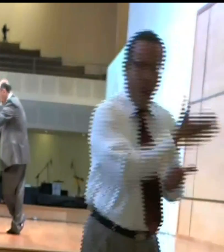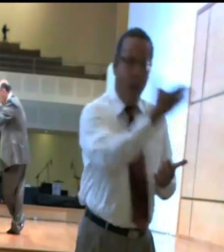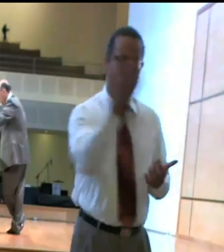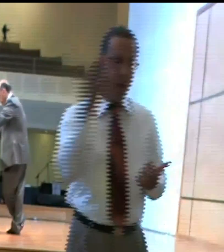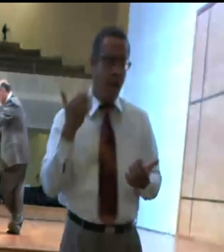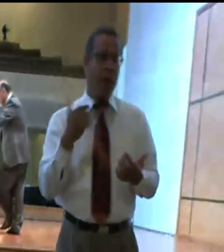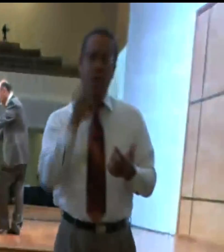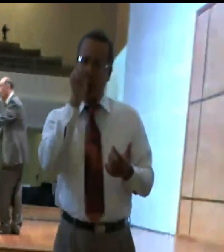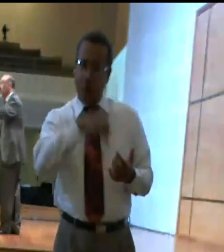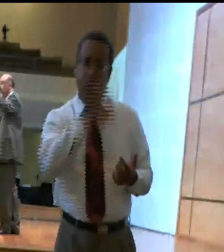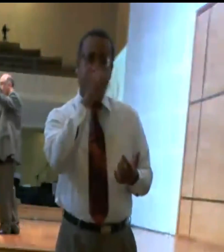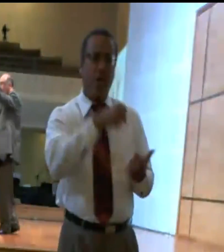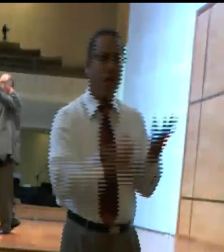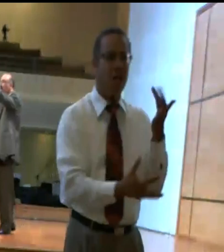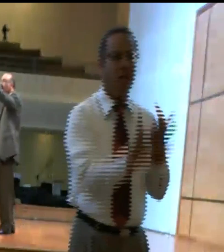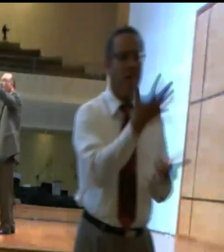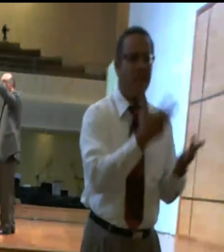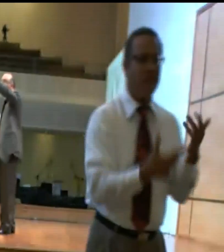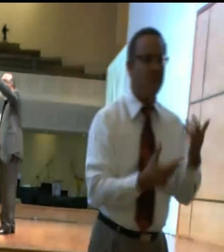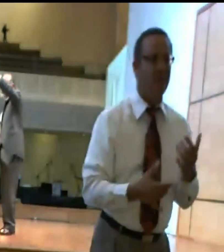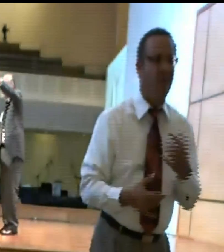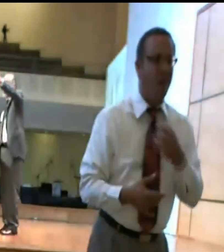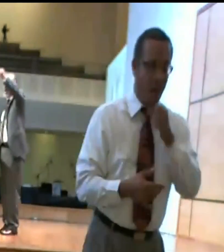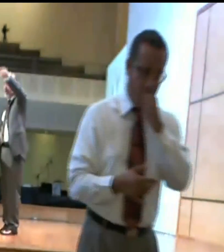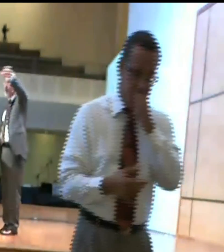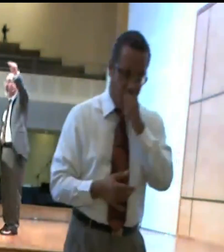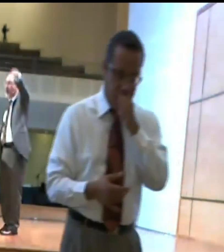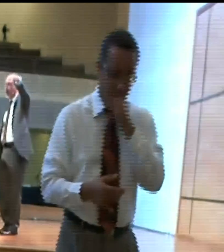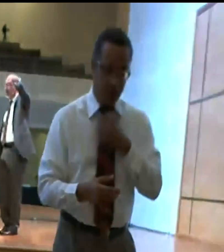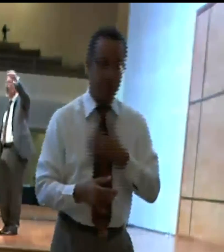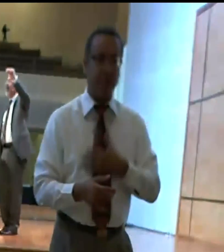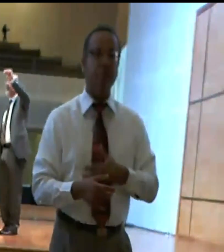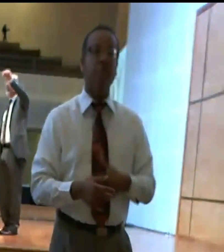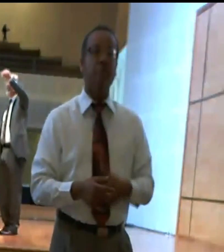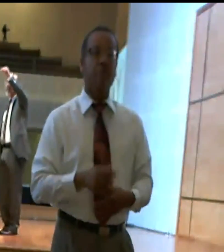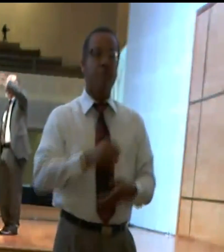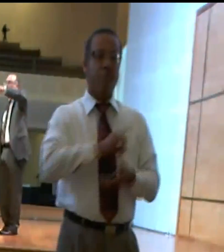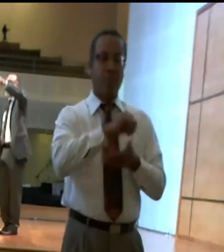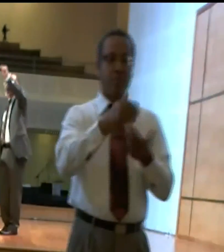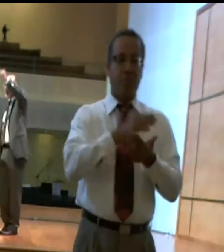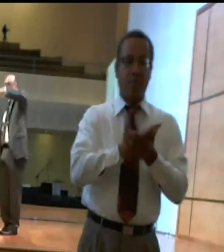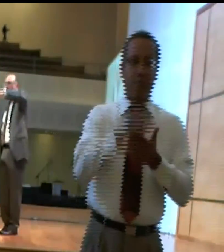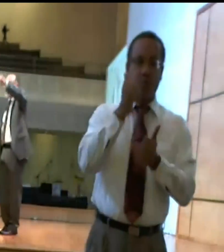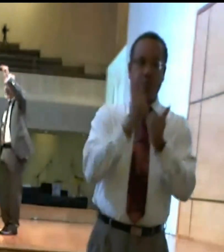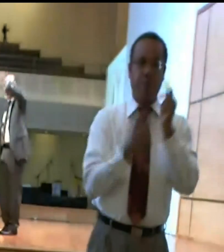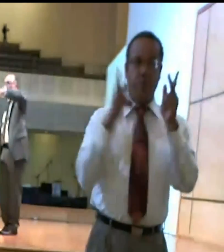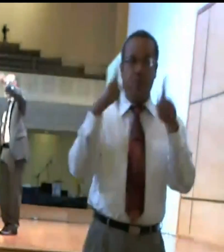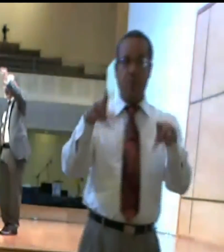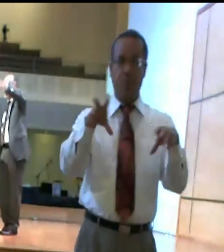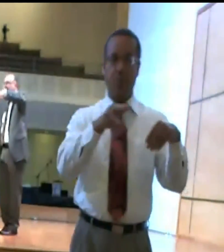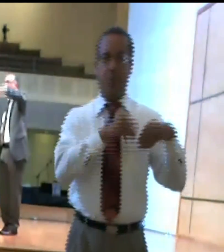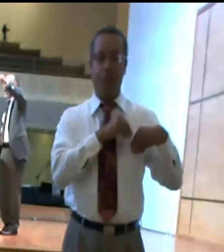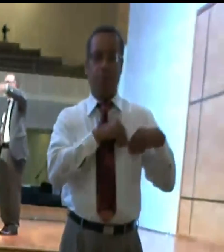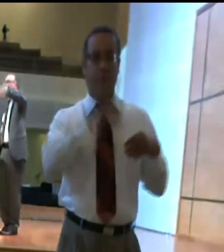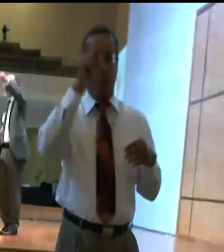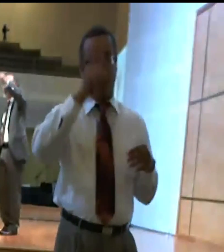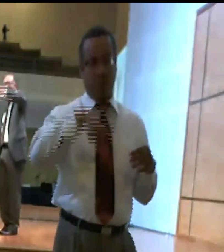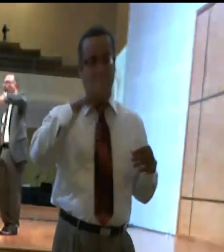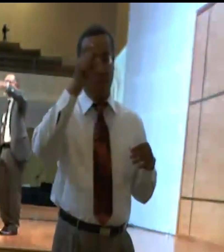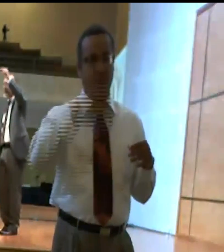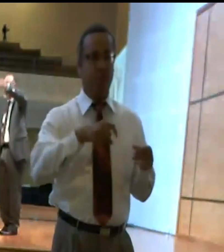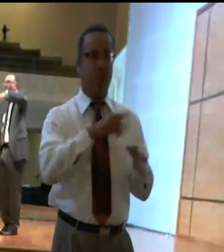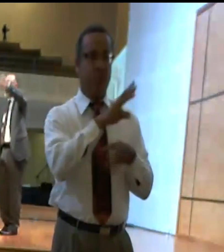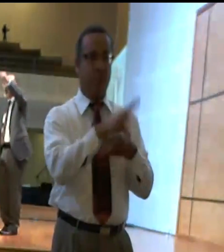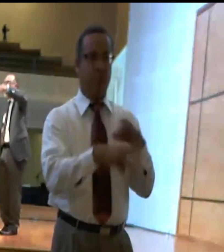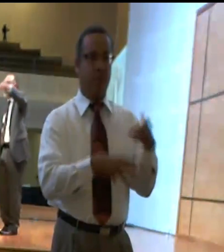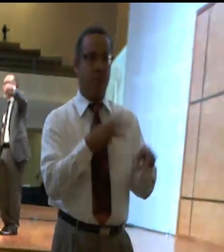Honestamente, mis hermanos, si la historia humana no concluyera en un juicio donde cada persona recibirá lo que merece, este